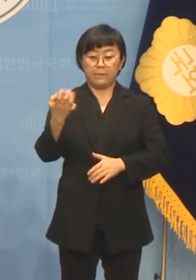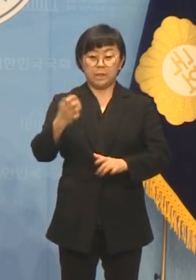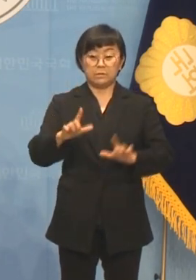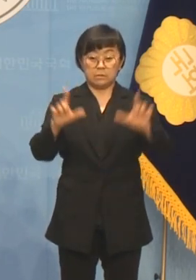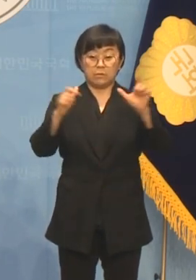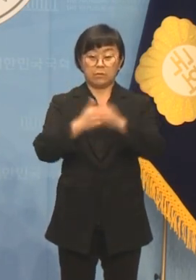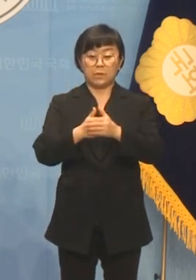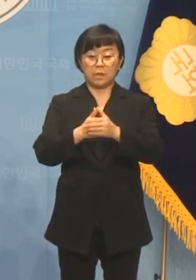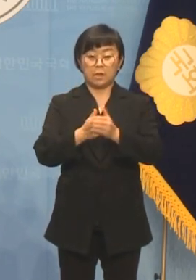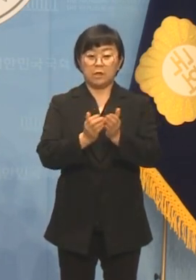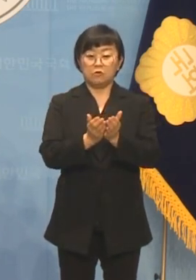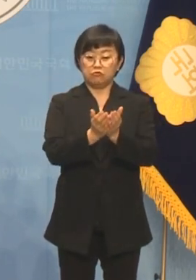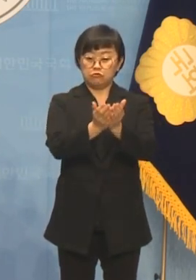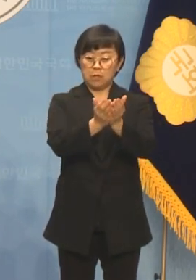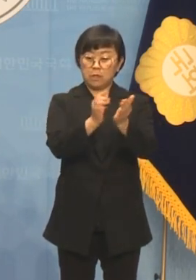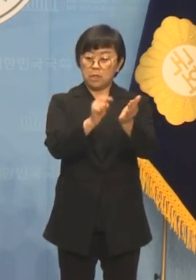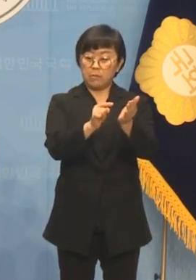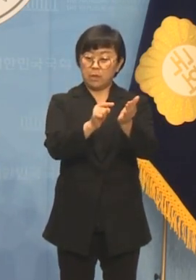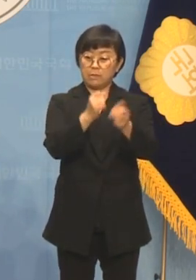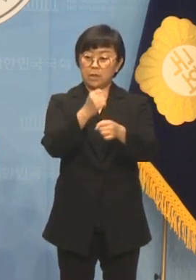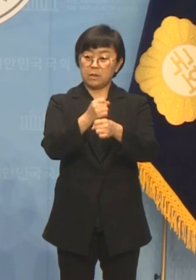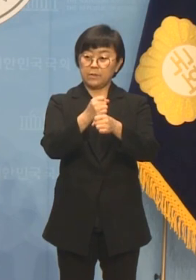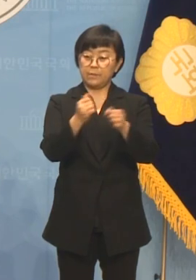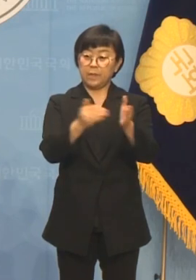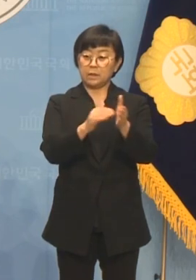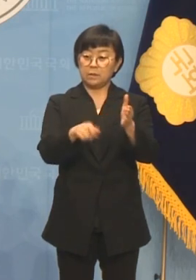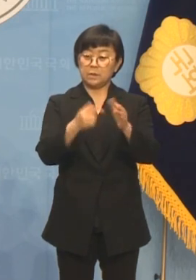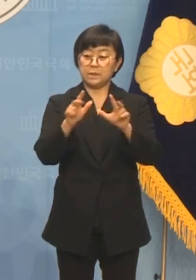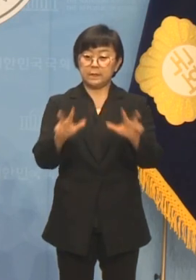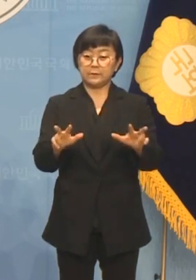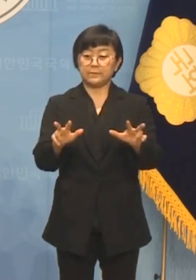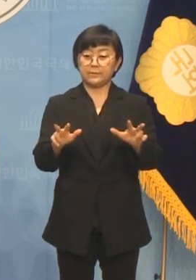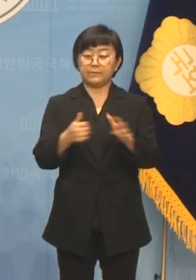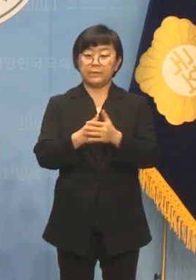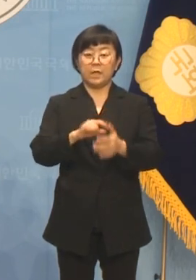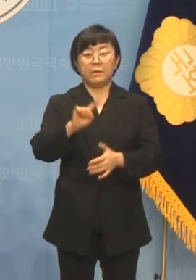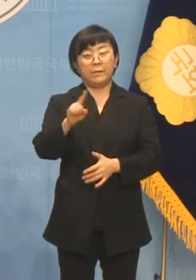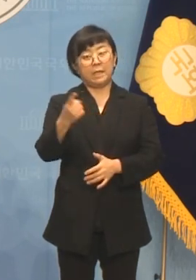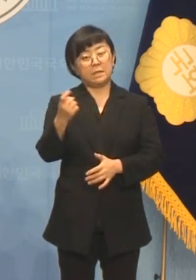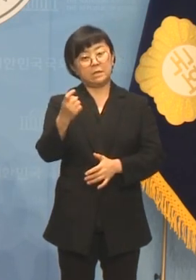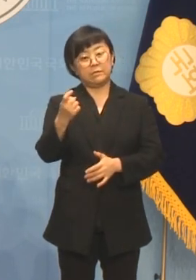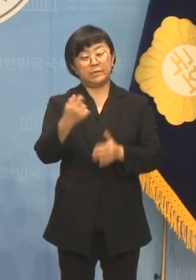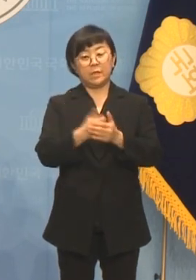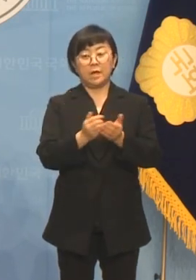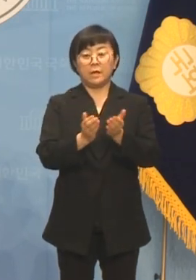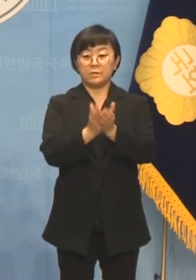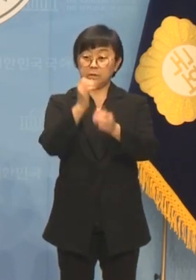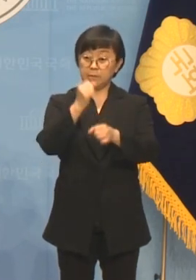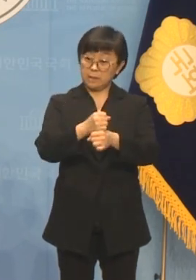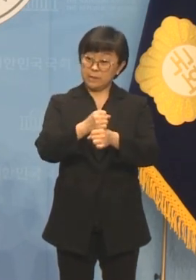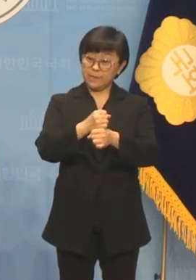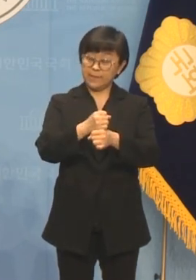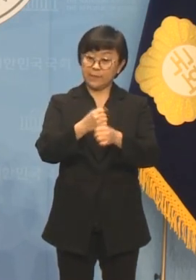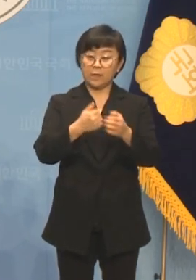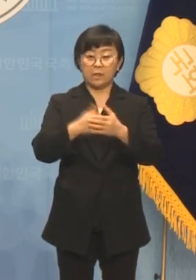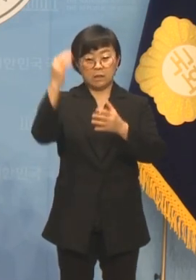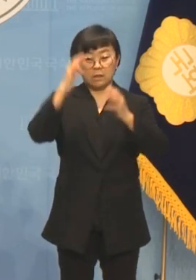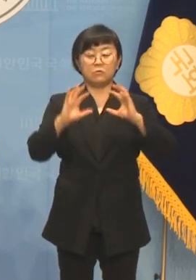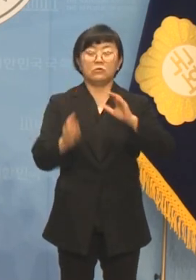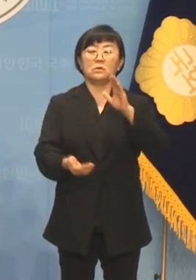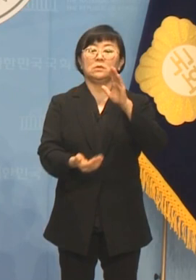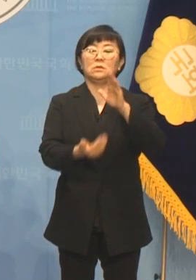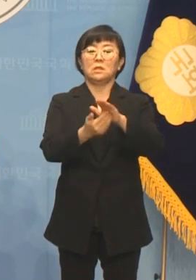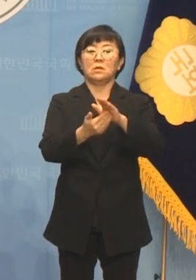전투함인 국산함을 건조한 이후에 현재까지 110여 척의 함정을 건조한 대한민국